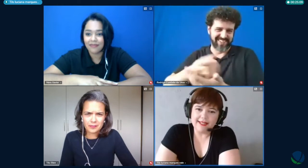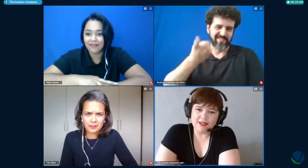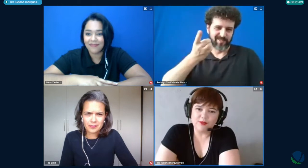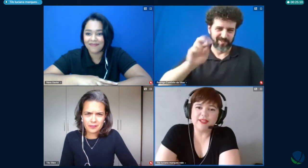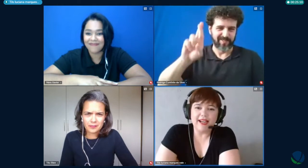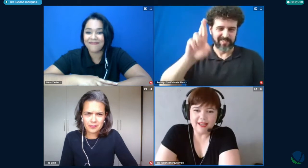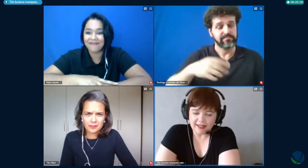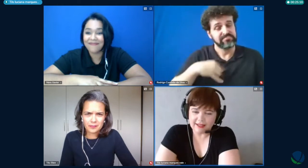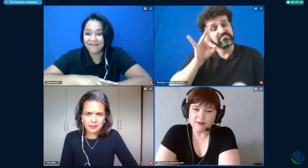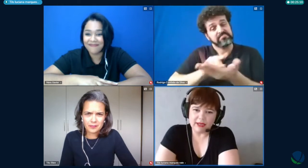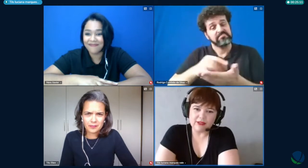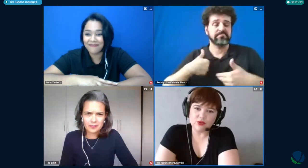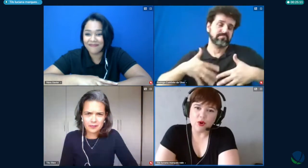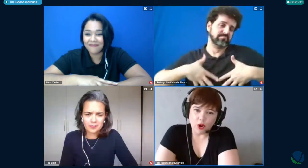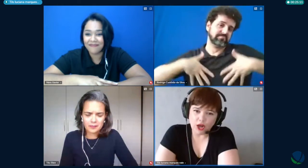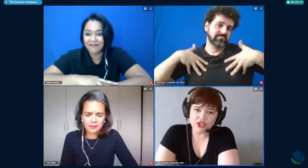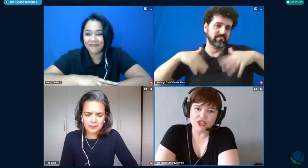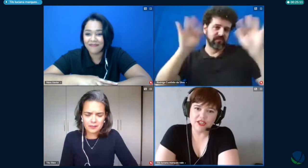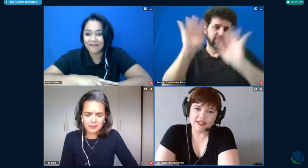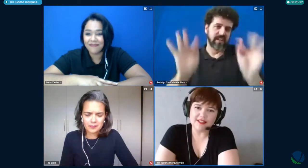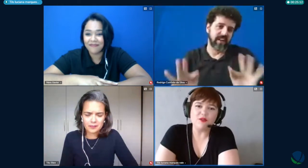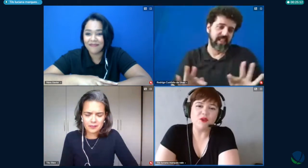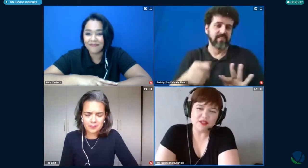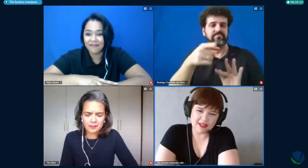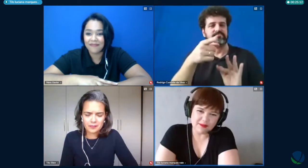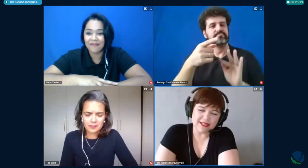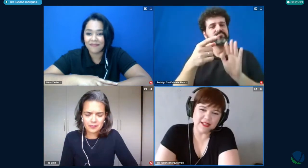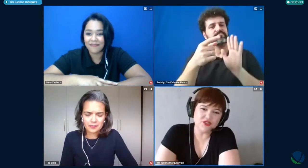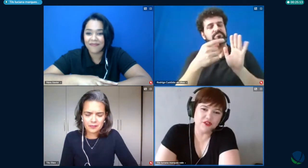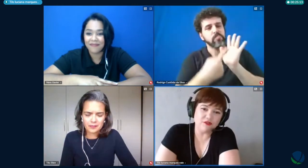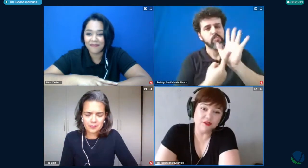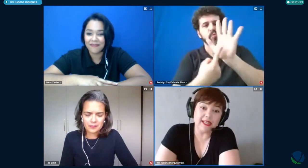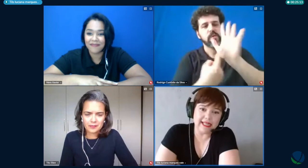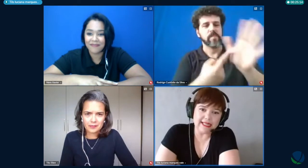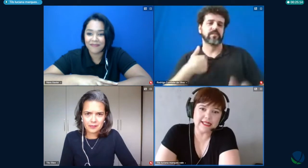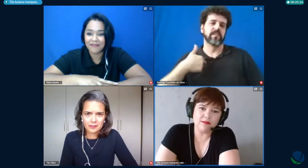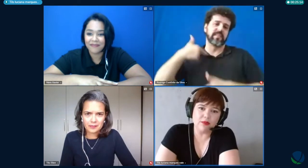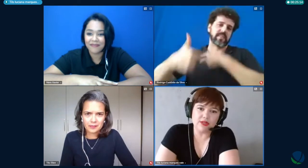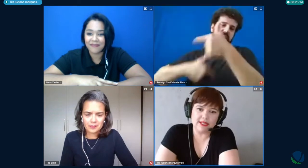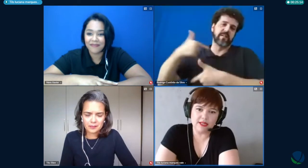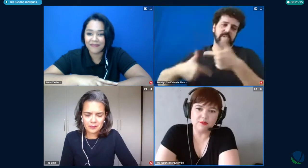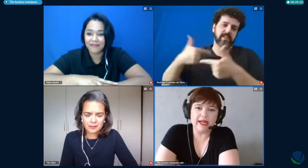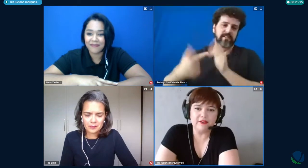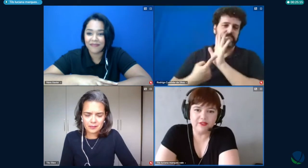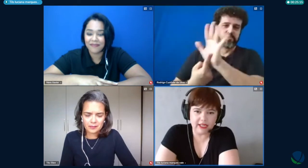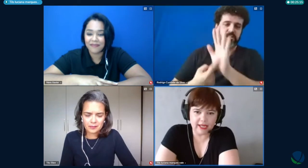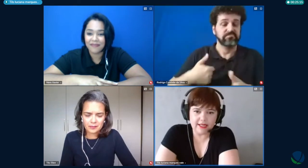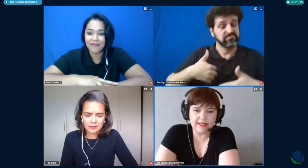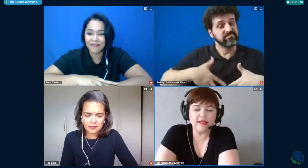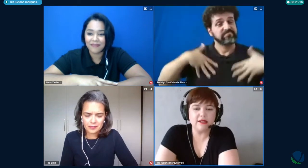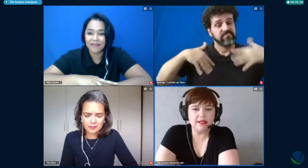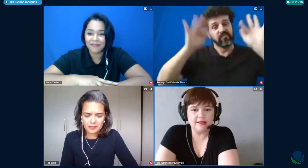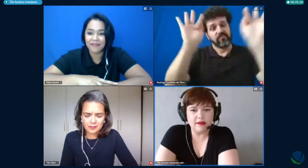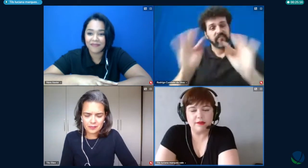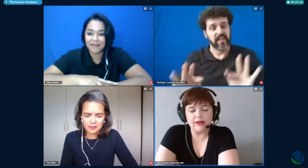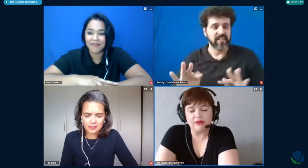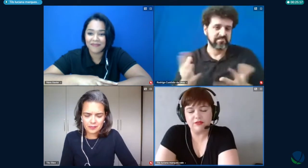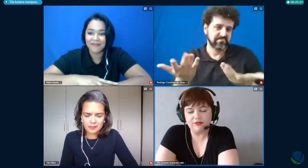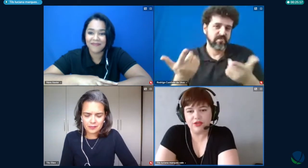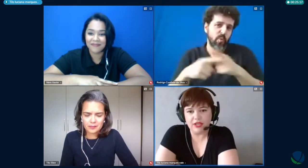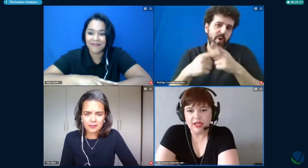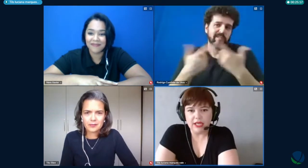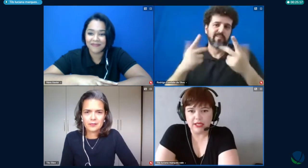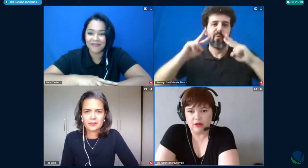Com a questão também do corte, edição, eu gostei bastante, fico feliz que possa ser uma referência desse